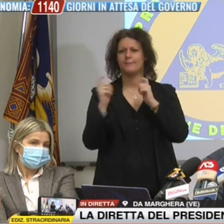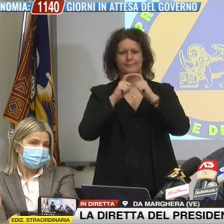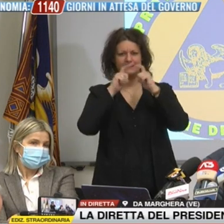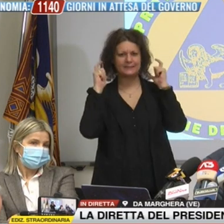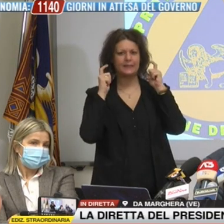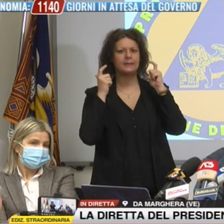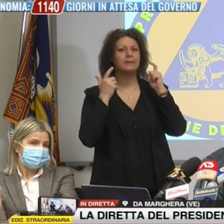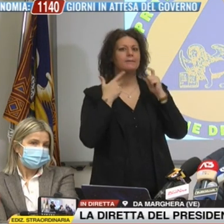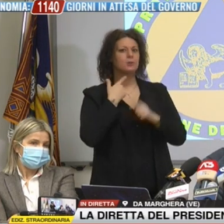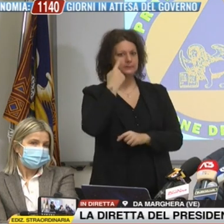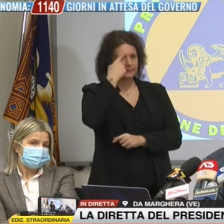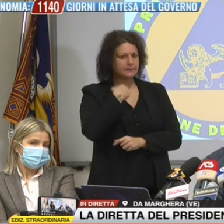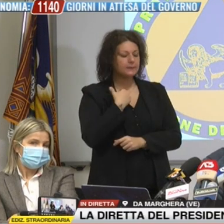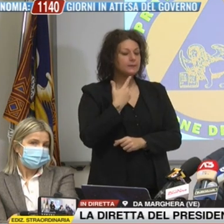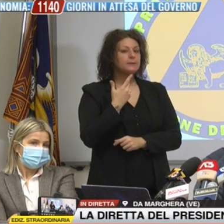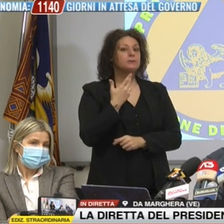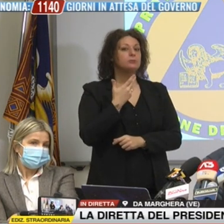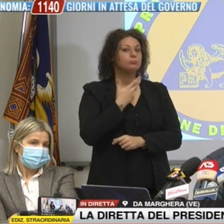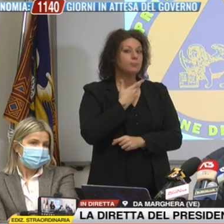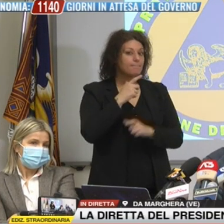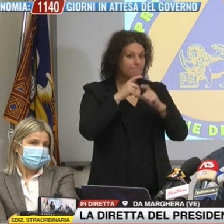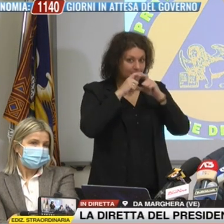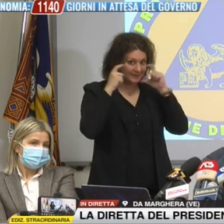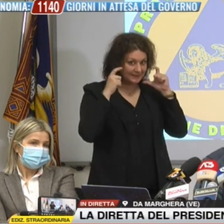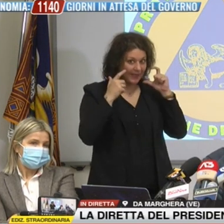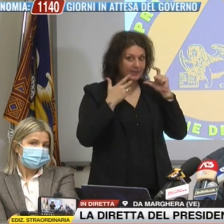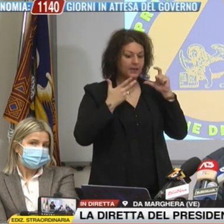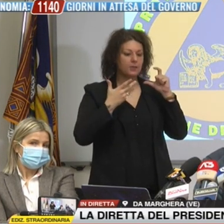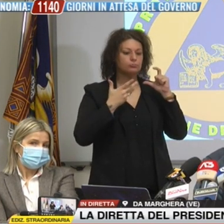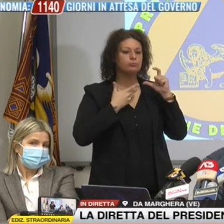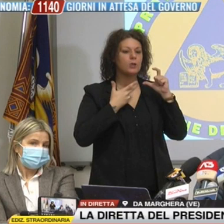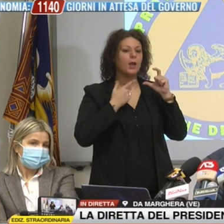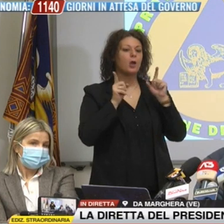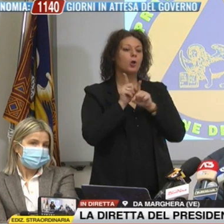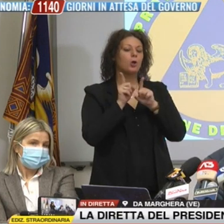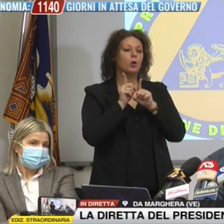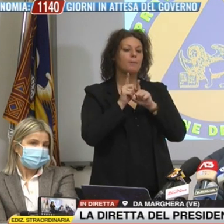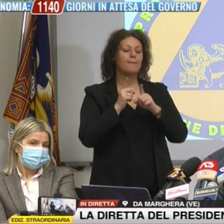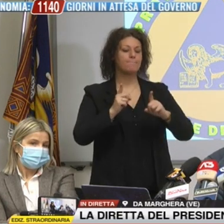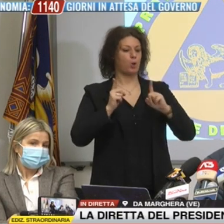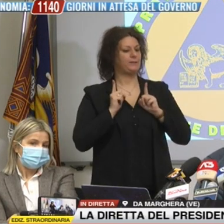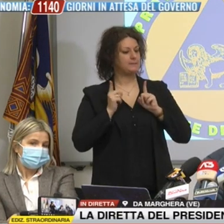mascherina in particolare e sotto di quella non si può andare per proteggersi?